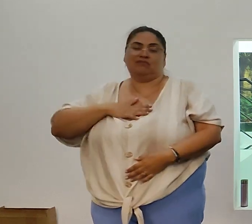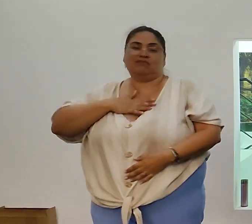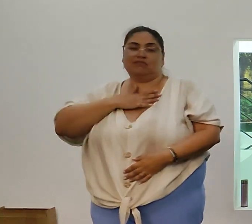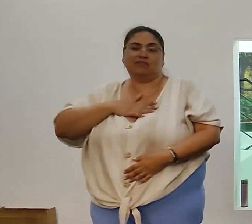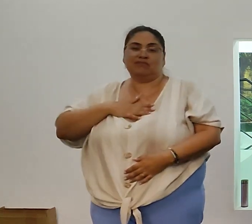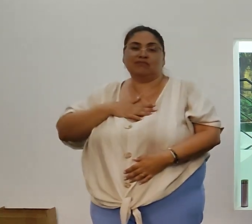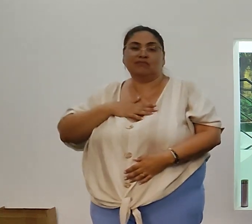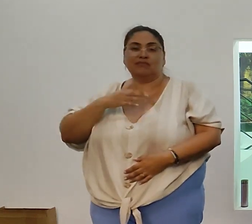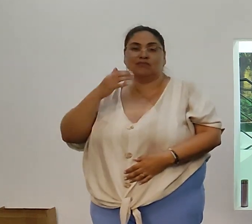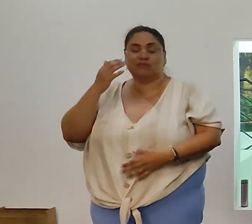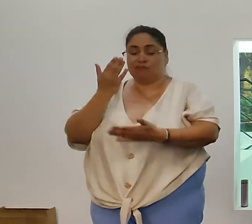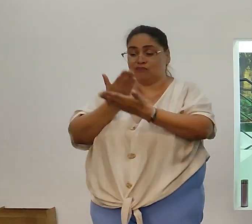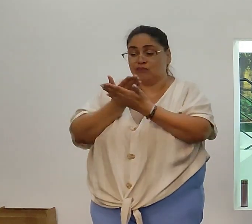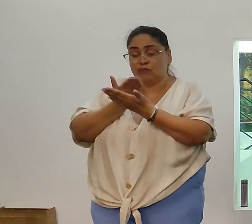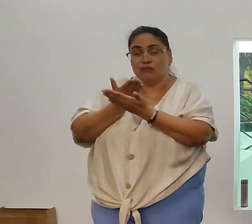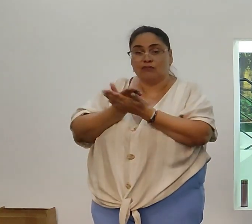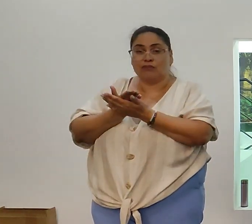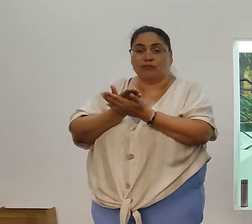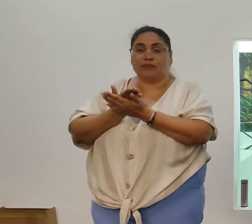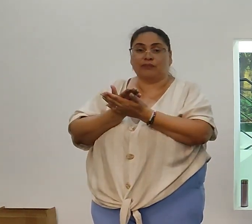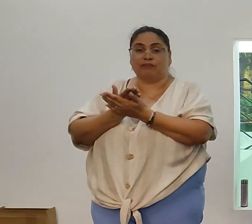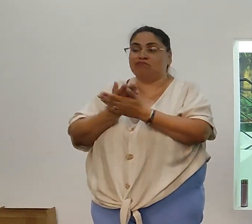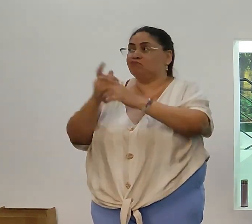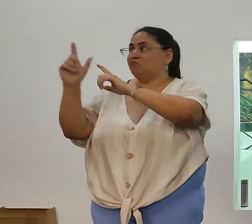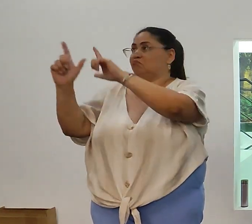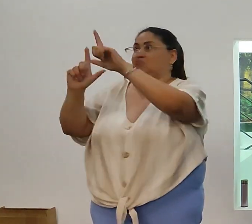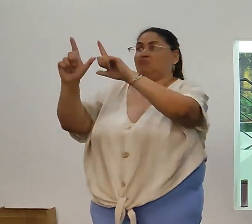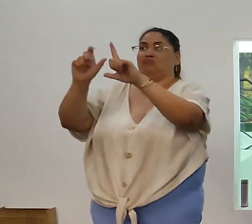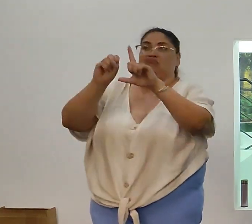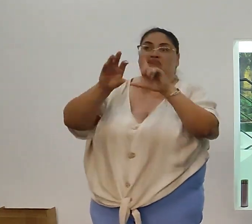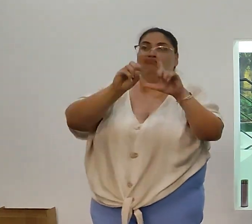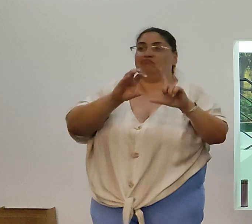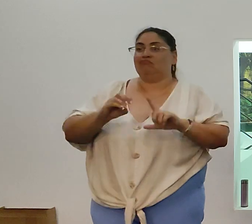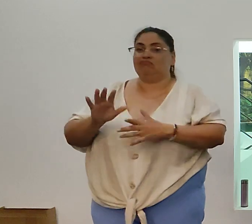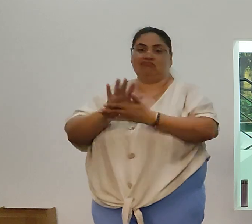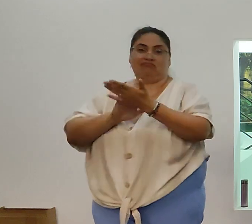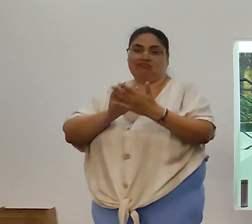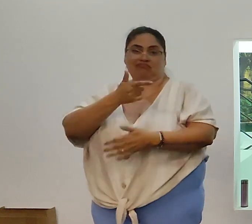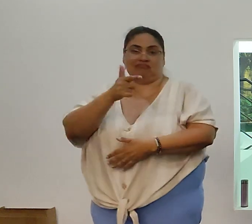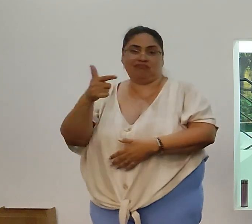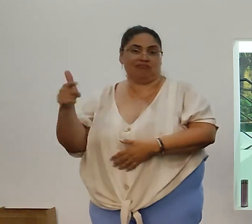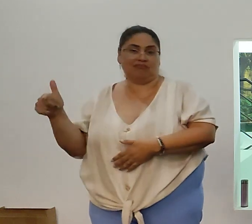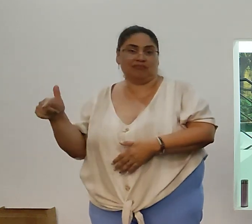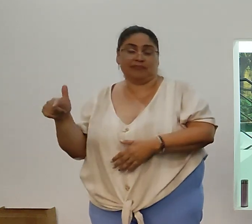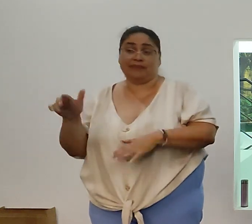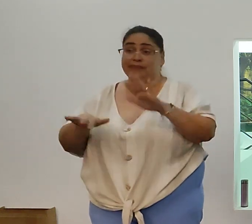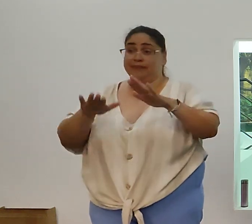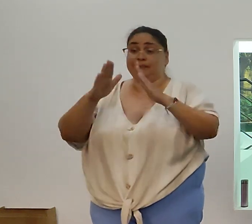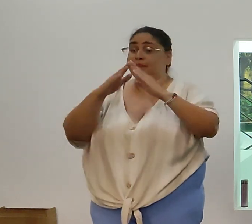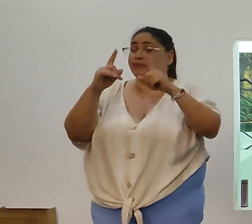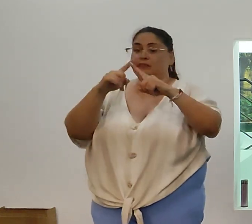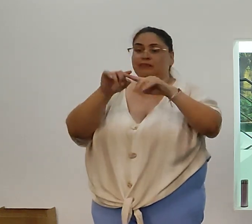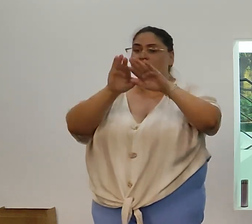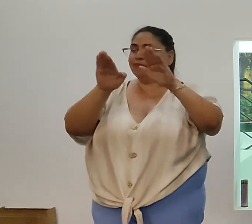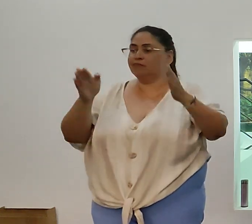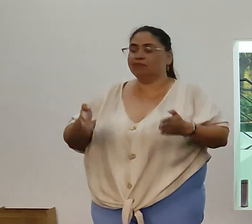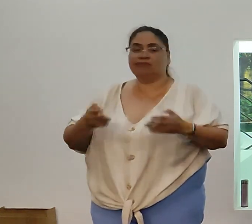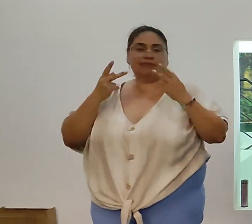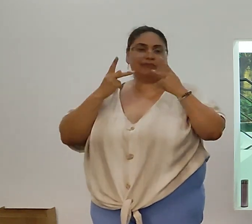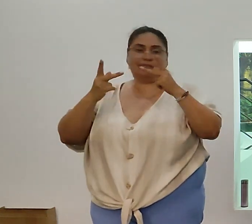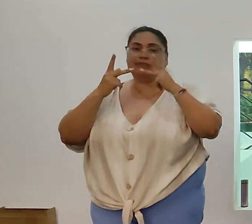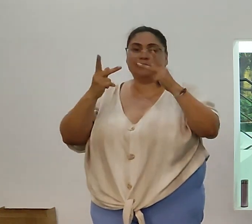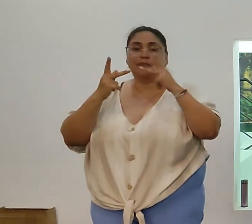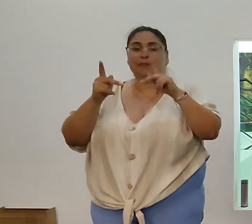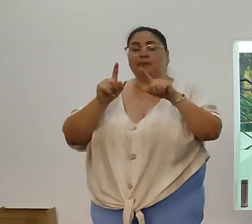Um tema que não está nas mídias, um tema que já não ocupa muitos e muitos púlpitos aí fora. Porque talvez